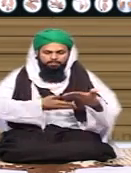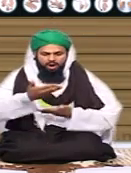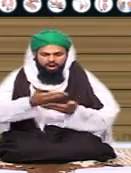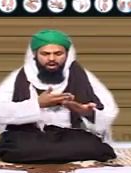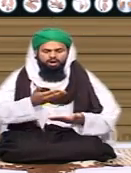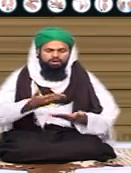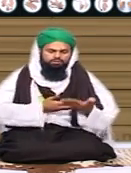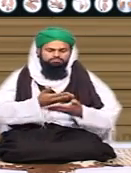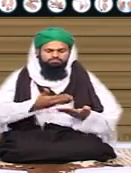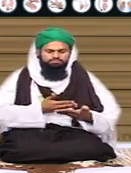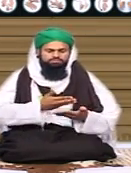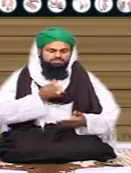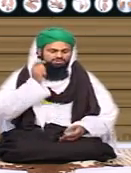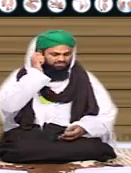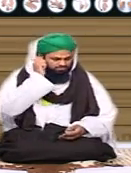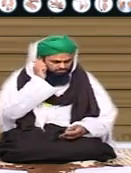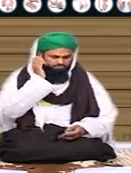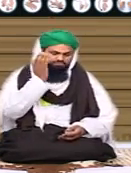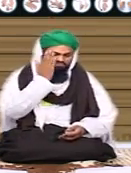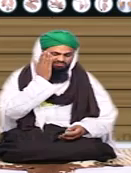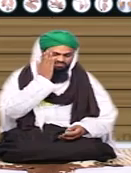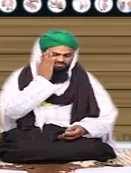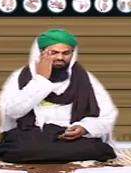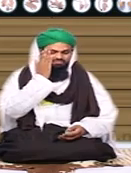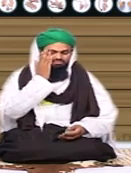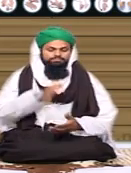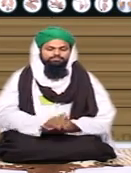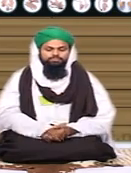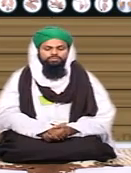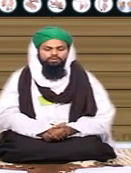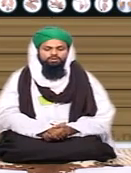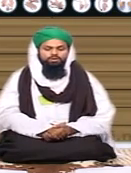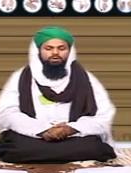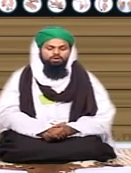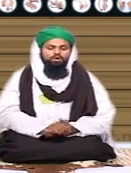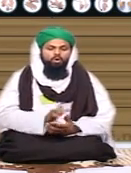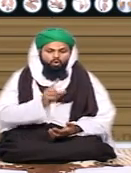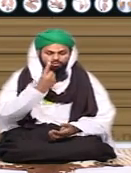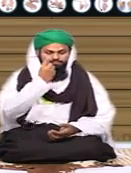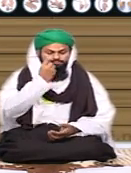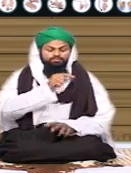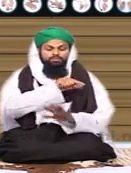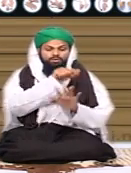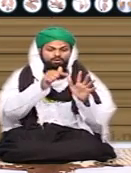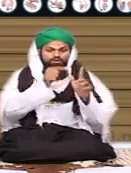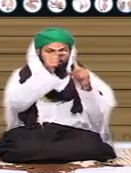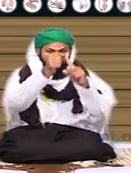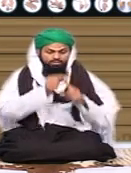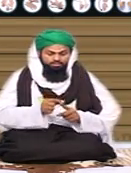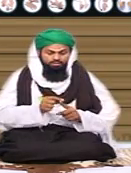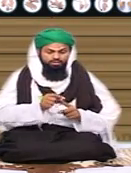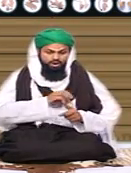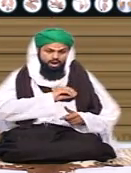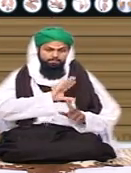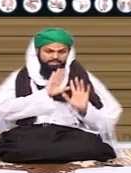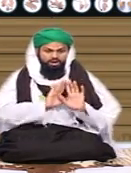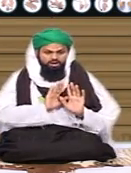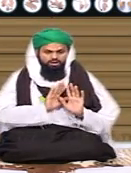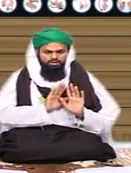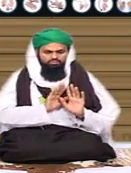حرام کمانے والے کا حال, اور نمازی اور روزہ دار اور جوان عابد کا حال کہ در